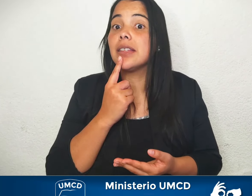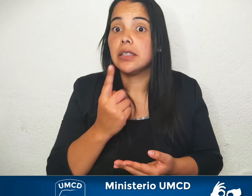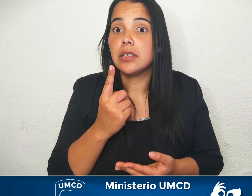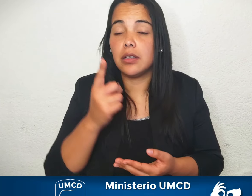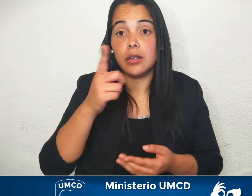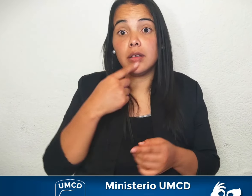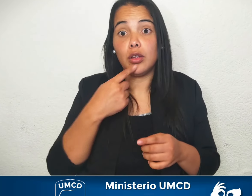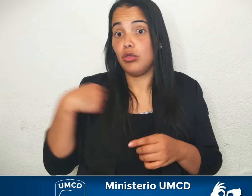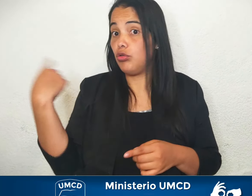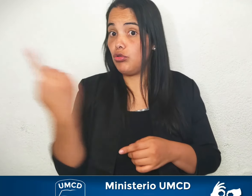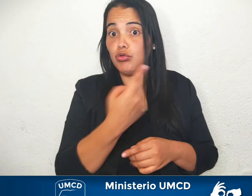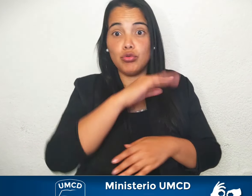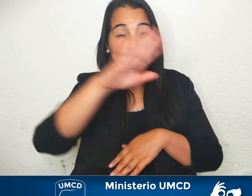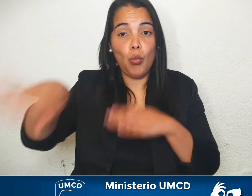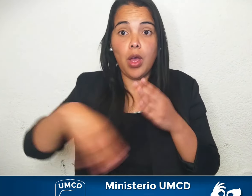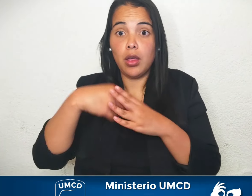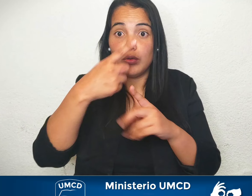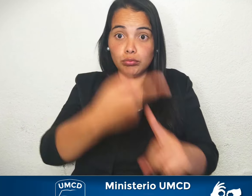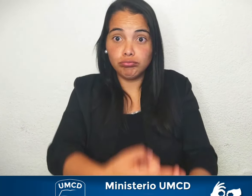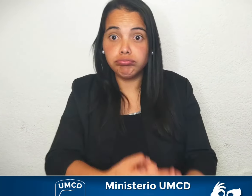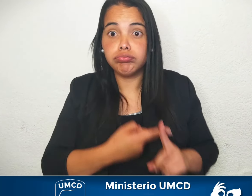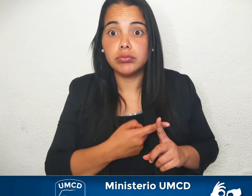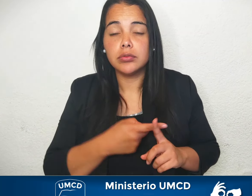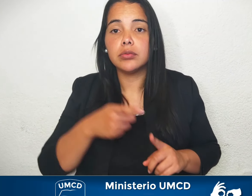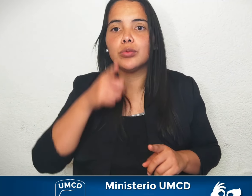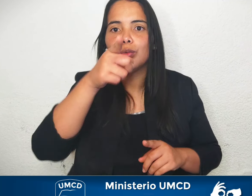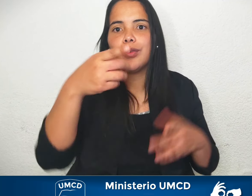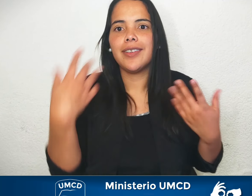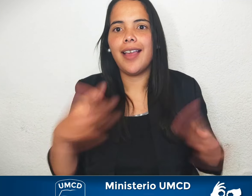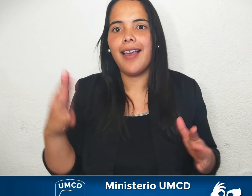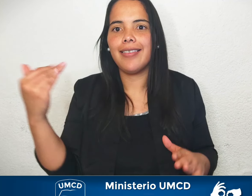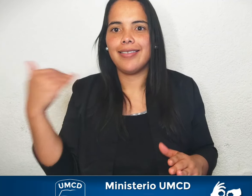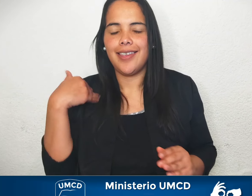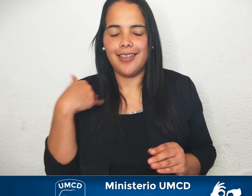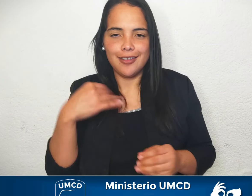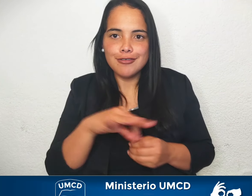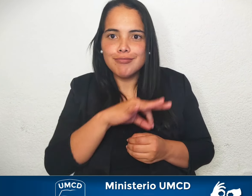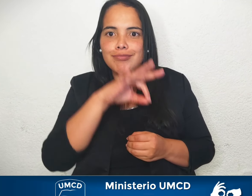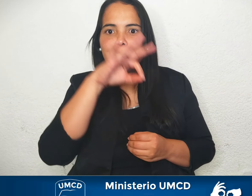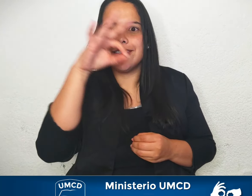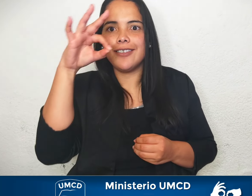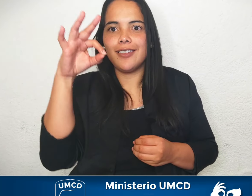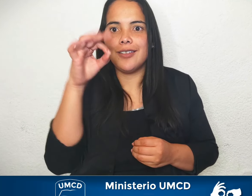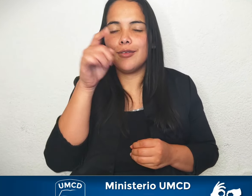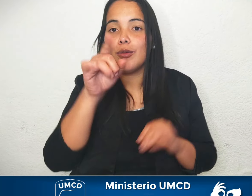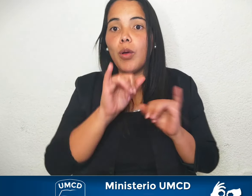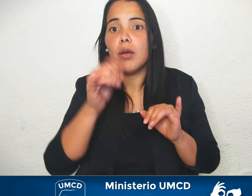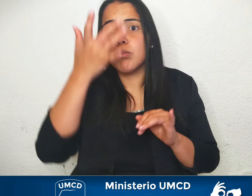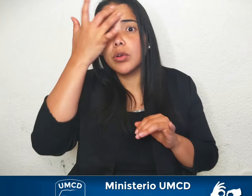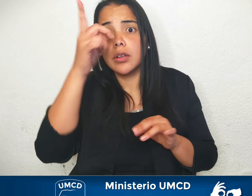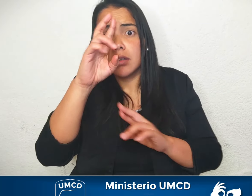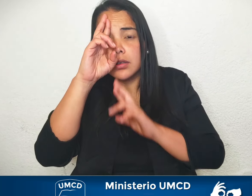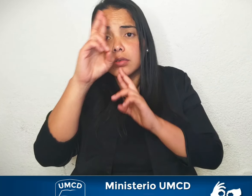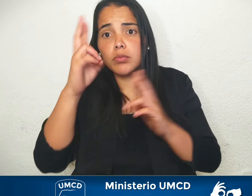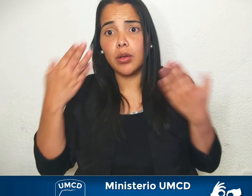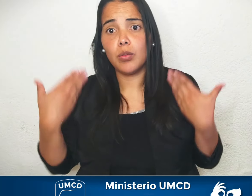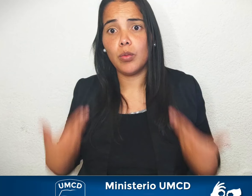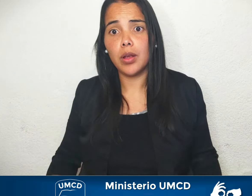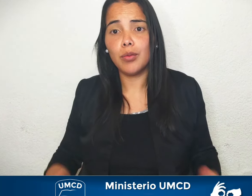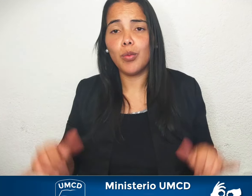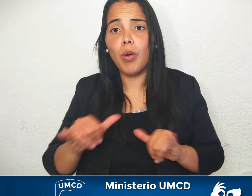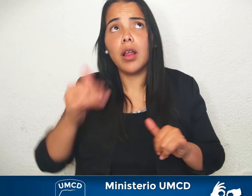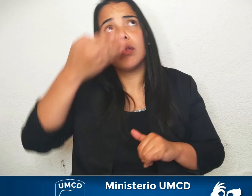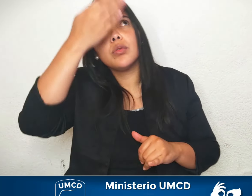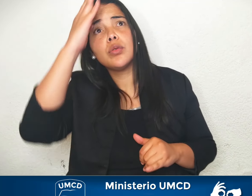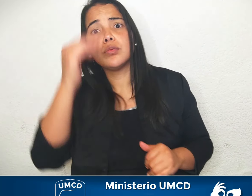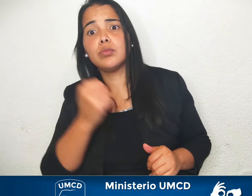la presencia del Espíritu Santo en la iglesia, nos recuerda de que nosotros somos como iglesia el templo del Espíritu Santo y